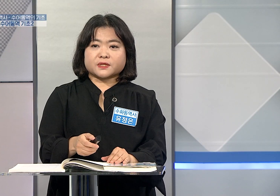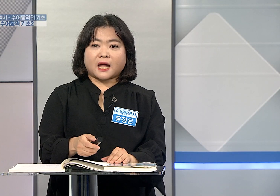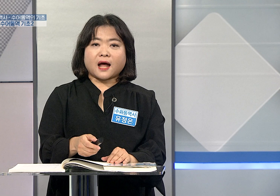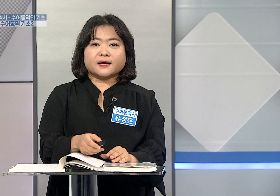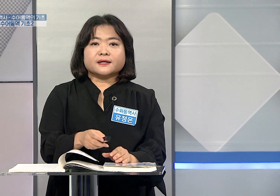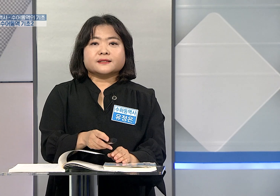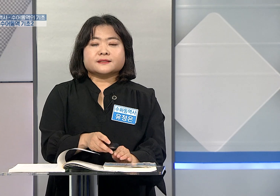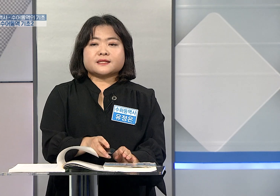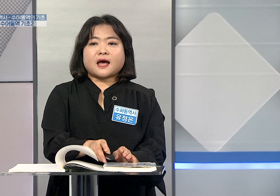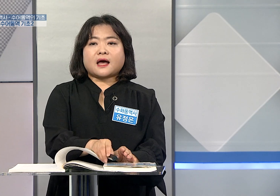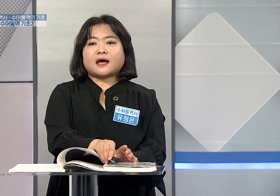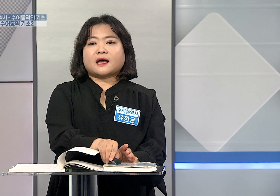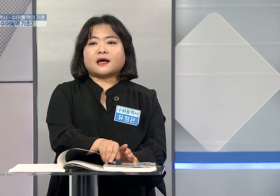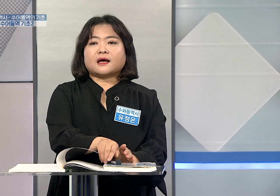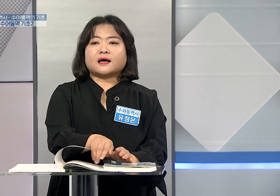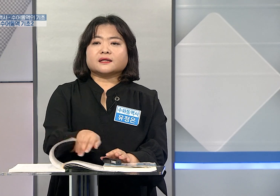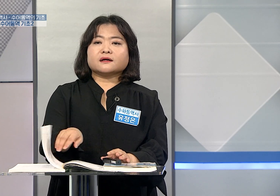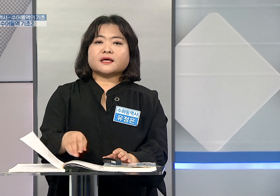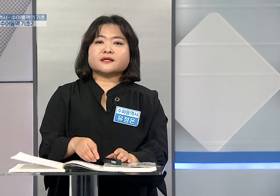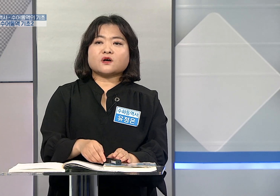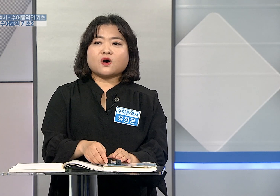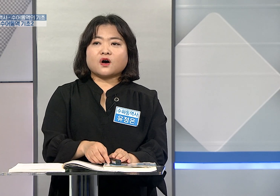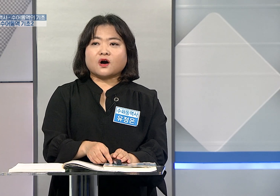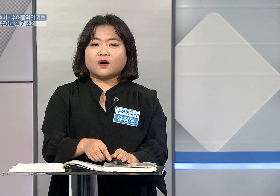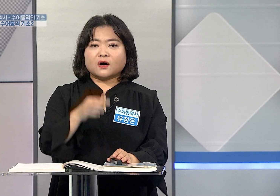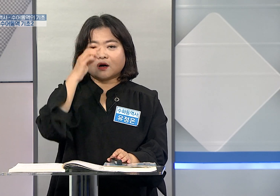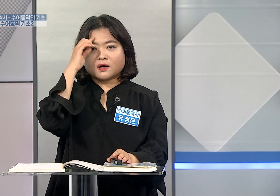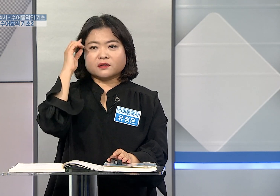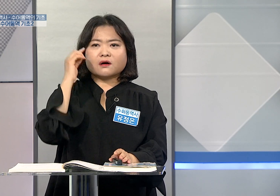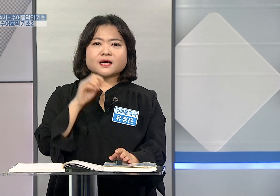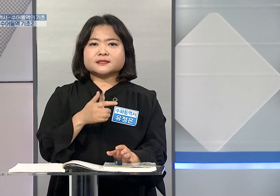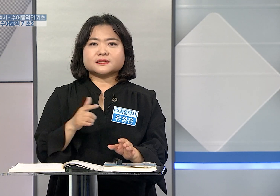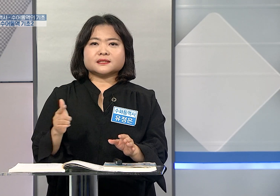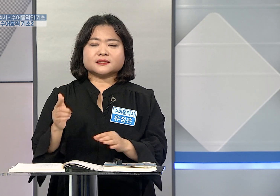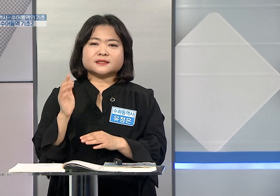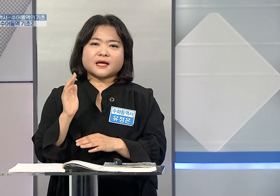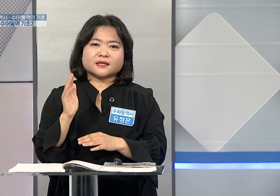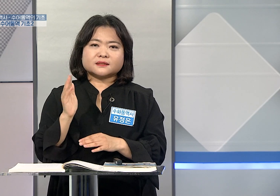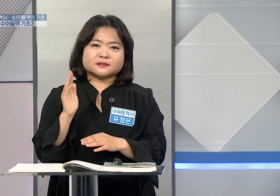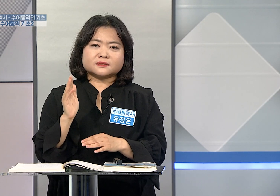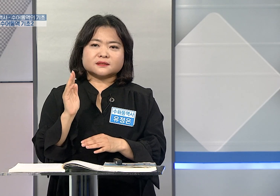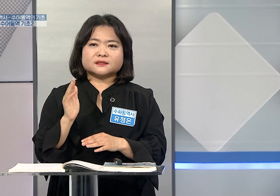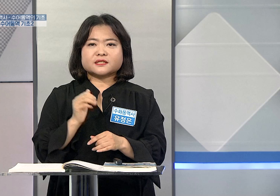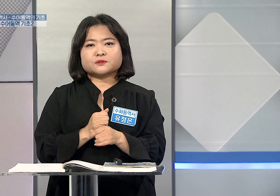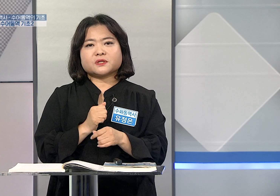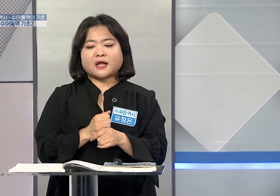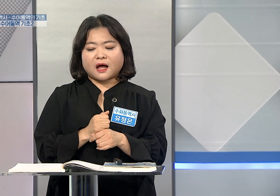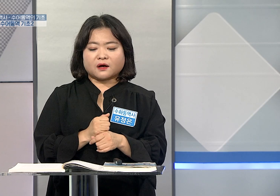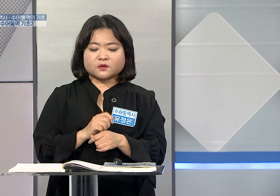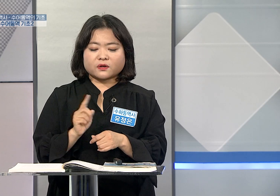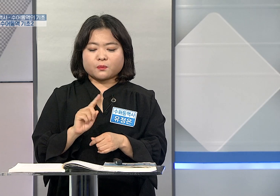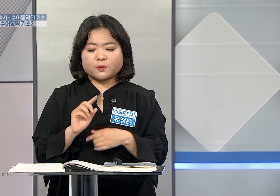있겠습니다. 자, 이렇게 해서 여러 가지 이야기들을 했습니다. 어떻게